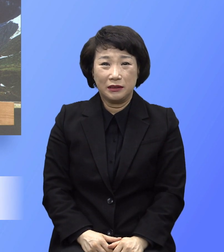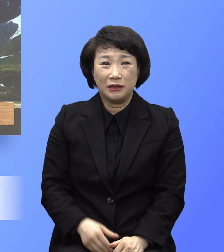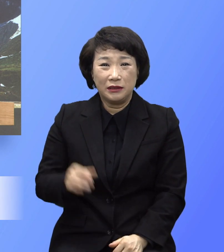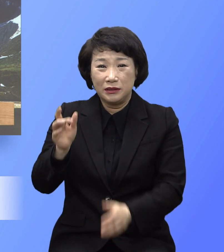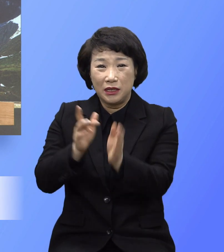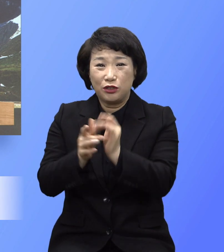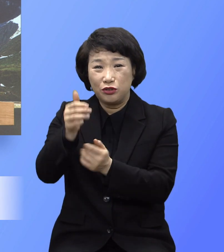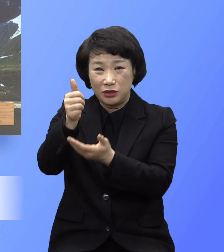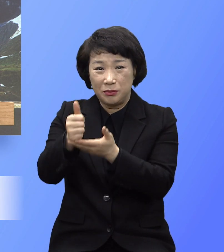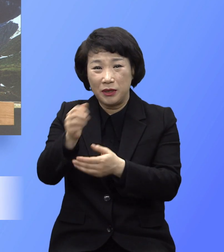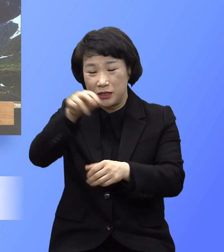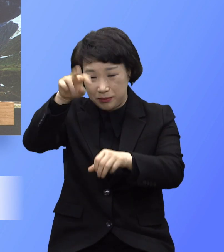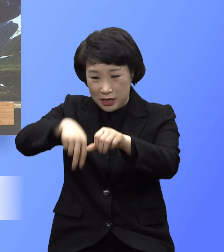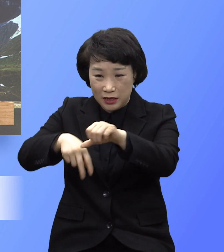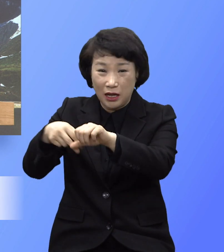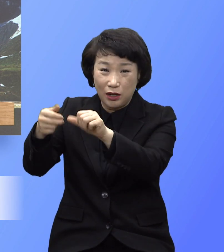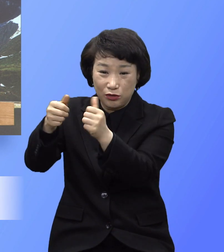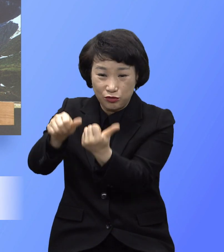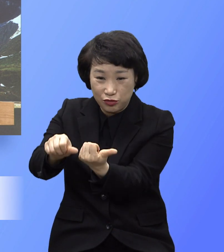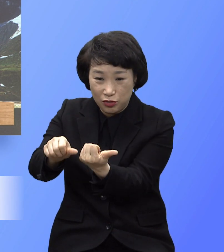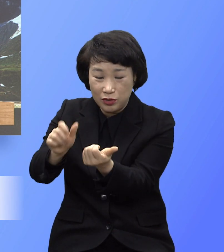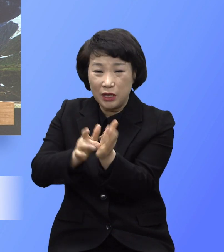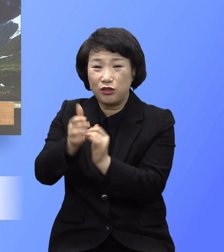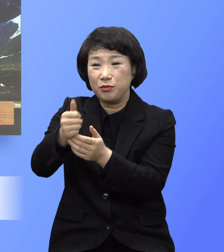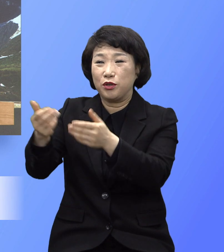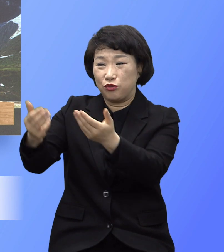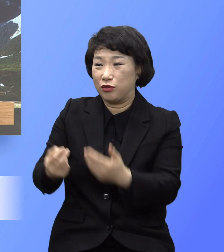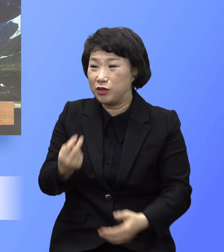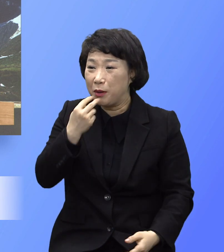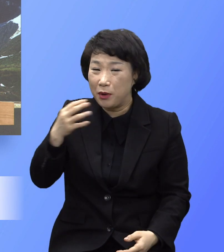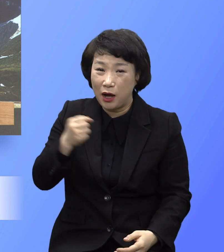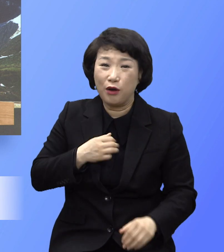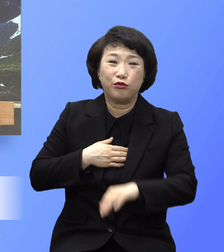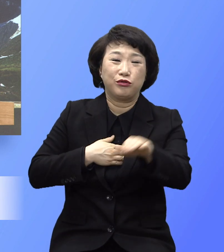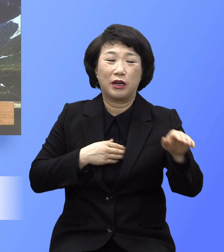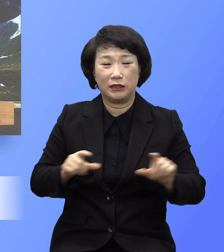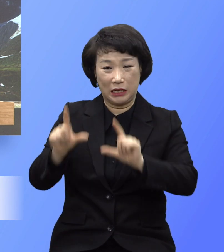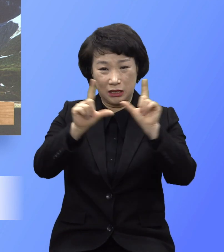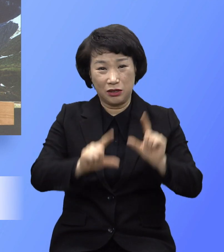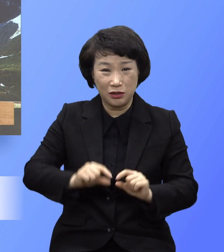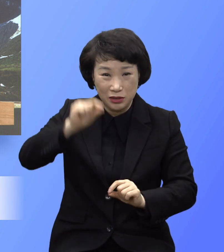그가 죽으시고 그가 내놓은 생명으로 우리가 영원히 살게 되었으니